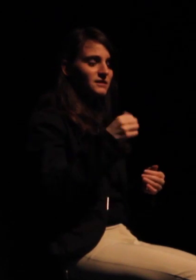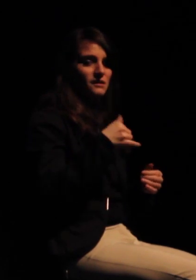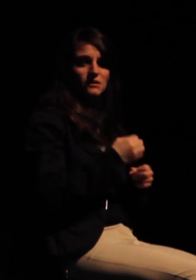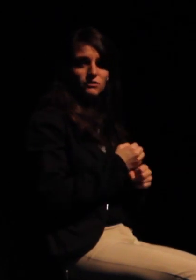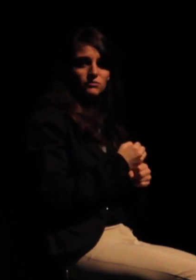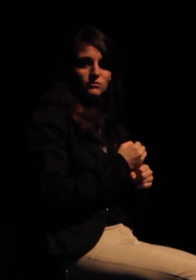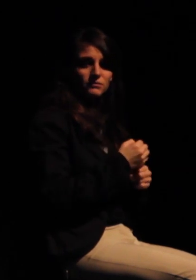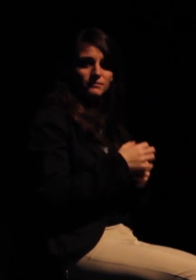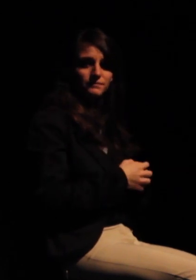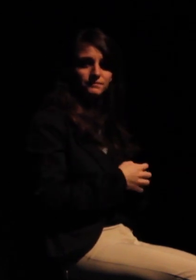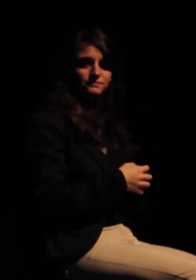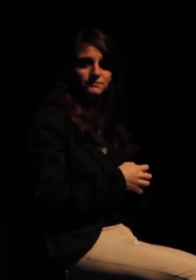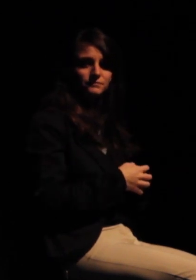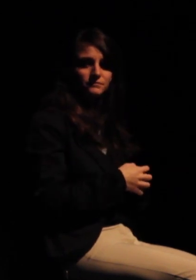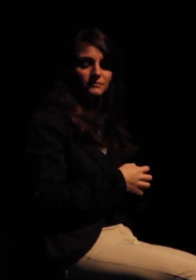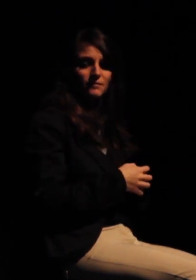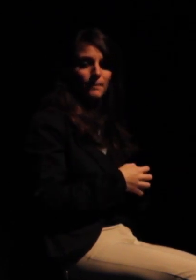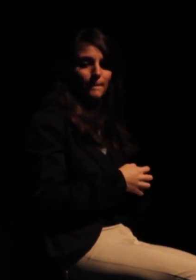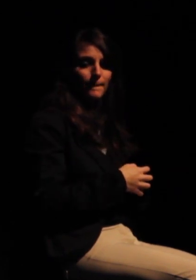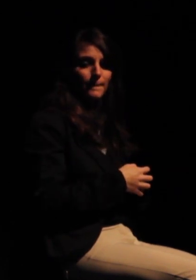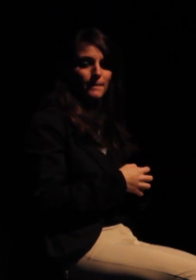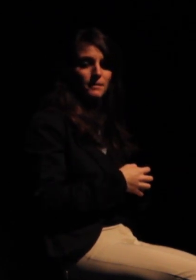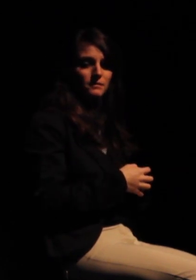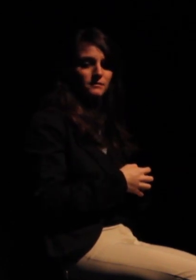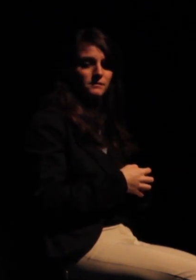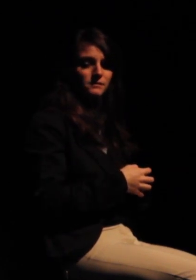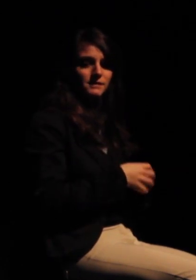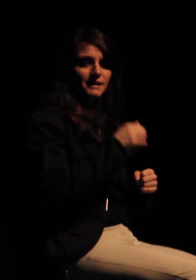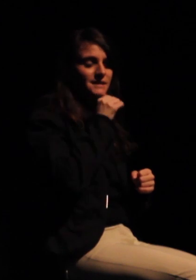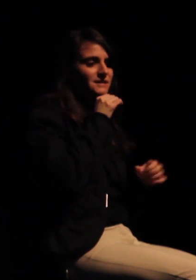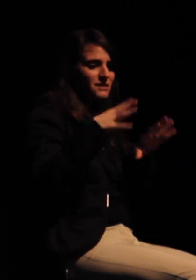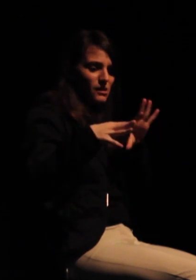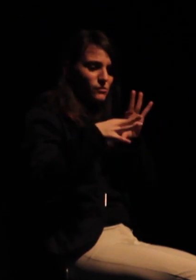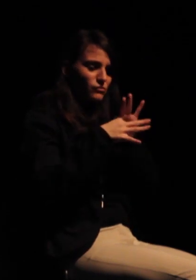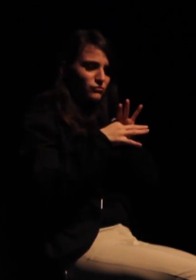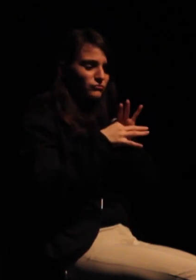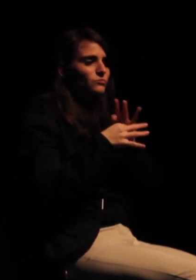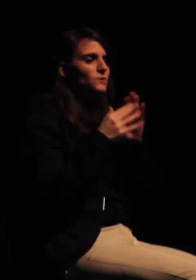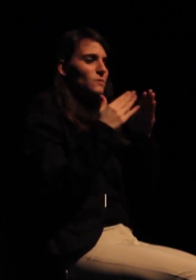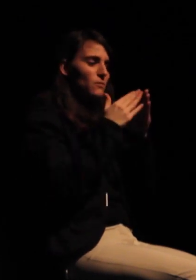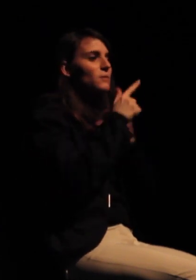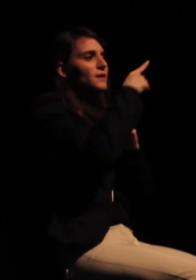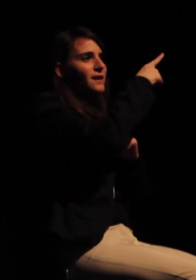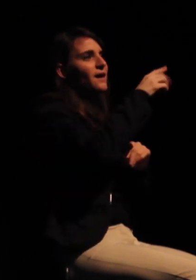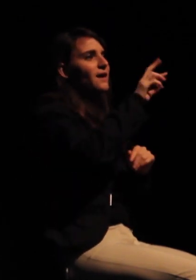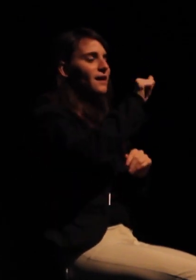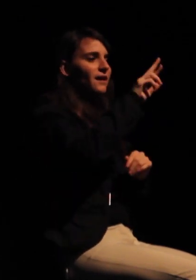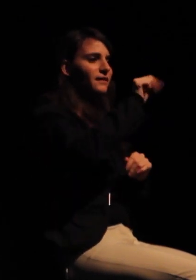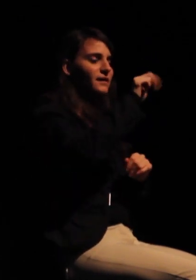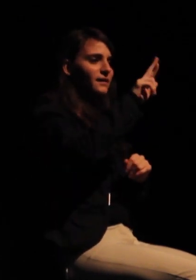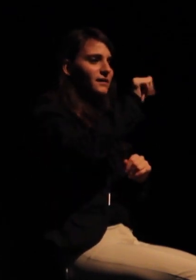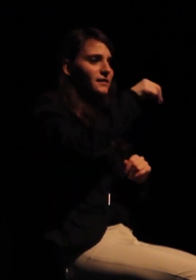manhã. A gente ainda tem todas as nossas ligações com a raiz. E eu